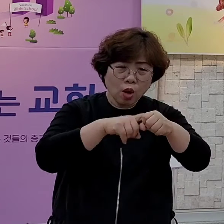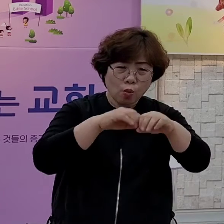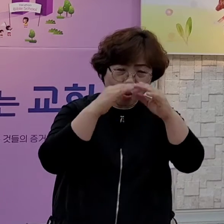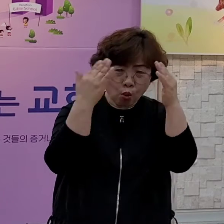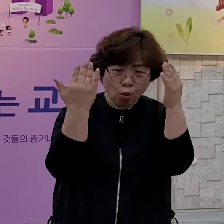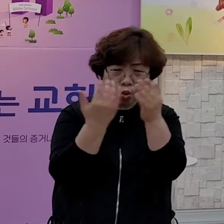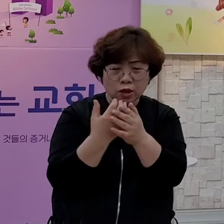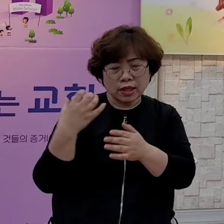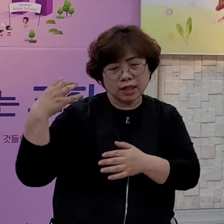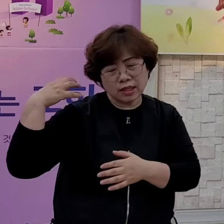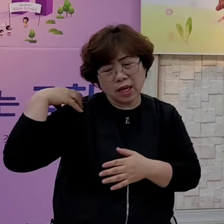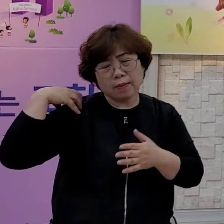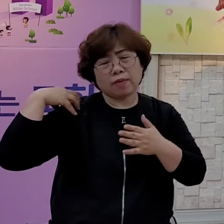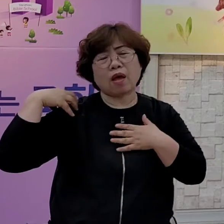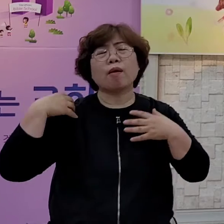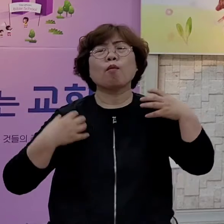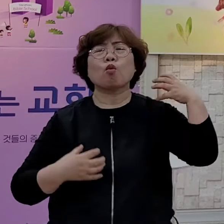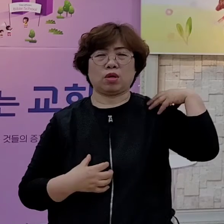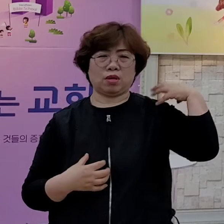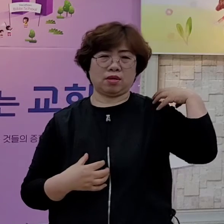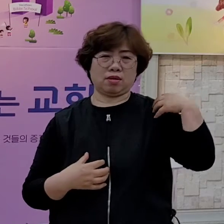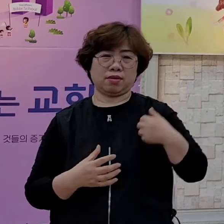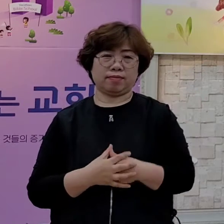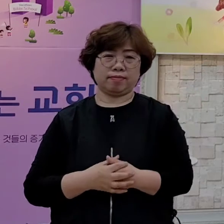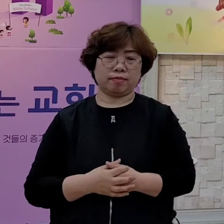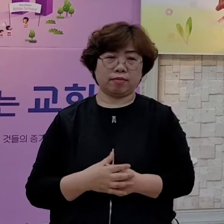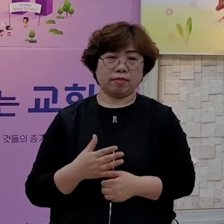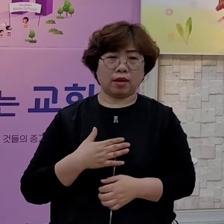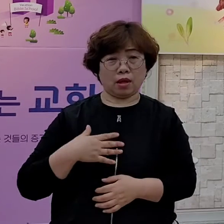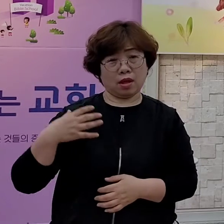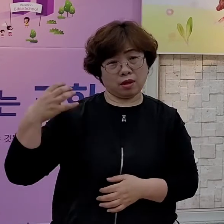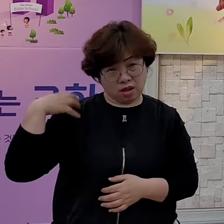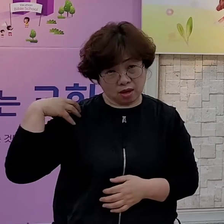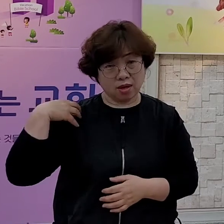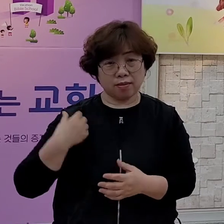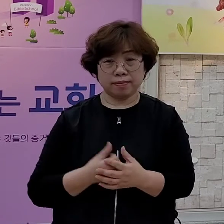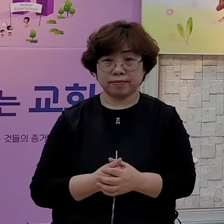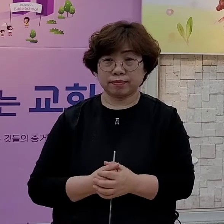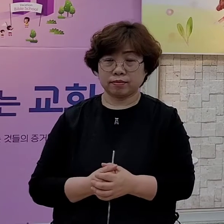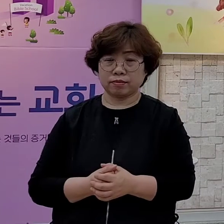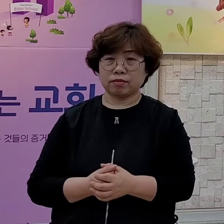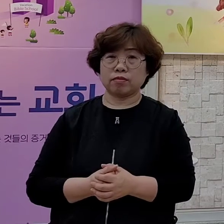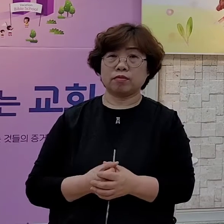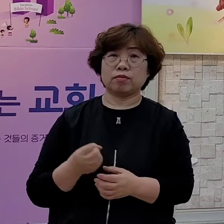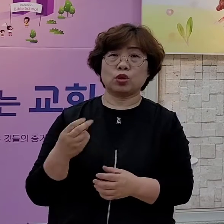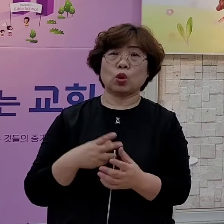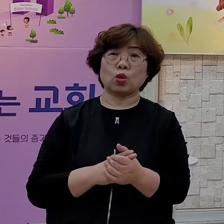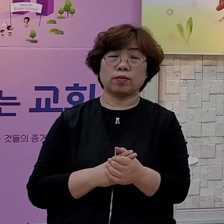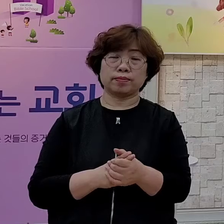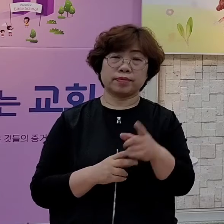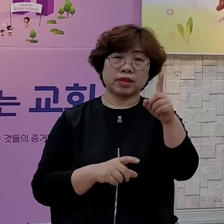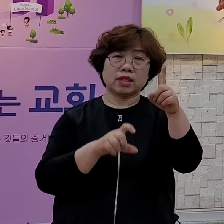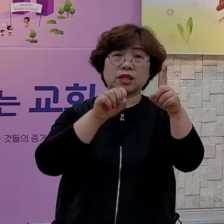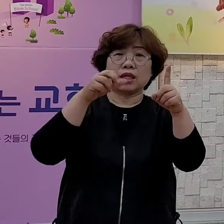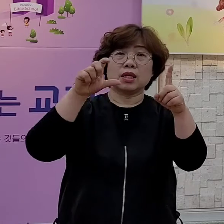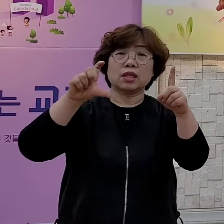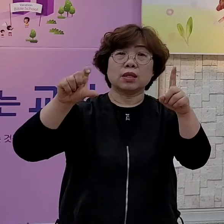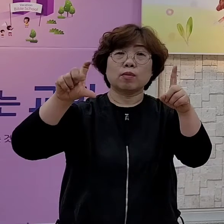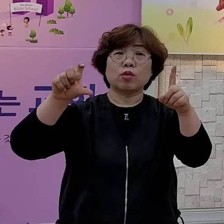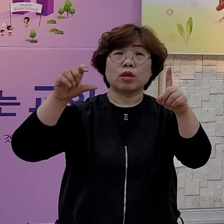나에게 있다라는 것을 말씀합니다. 더 나아갔어요. 여기가 끝이 아니에요. 15절에 한번 보세요. 뭐라고 되어